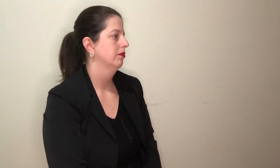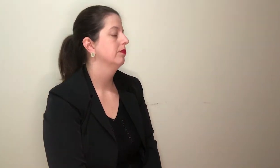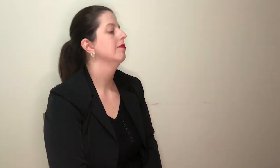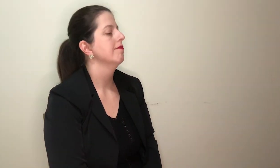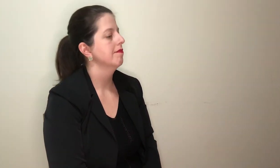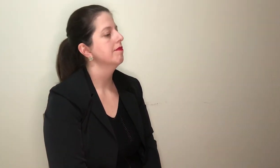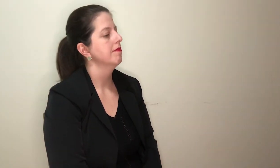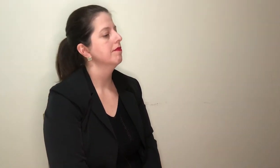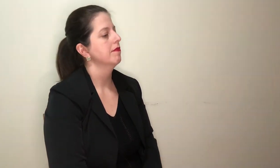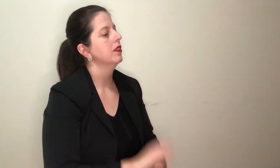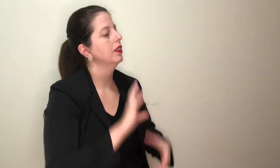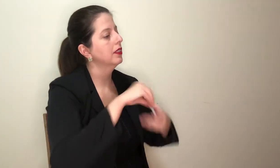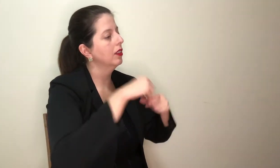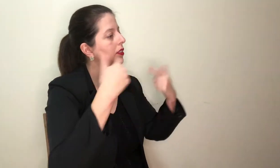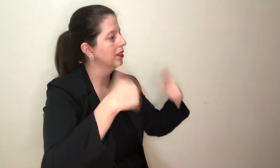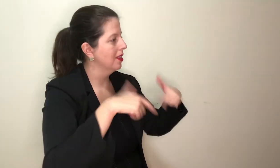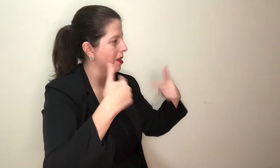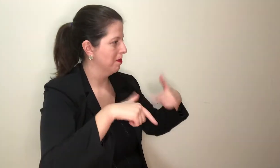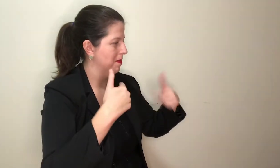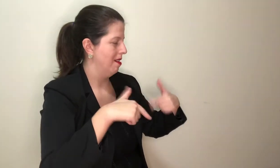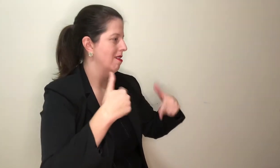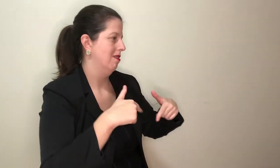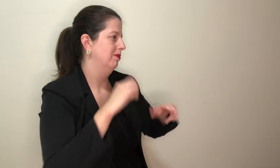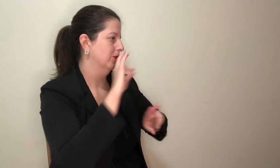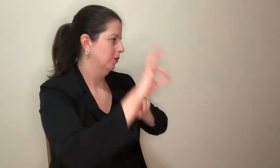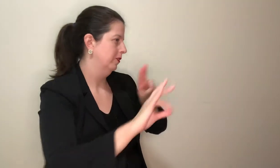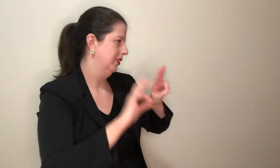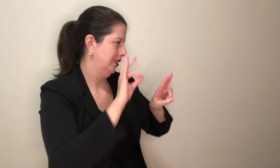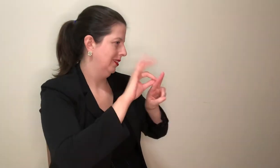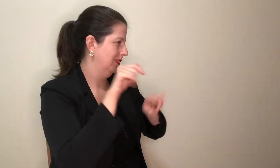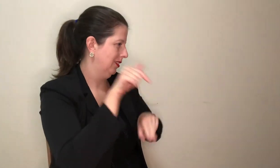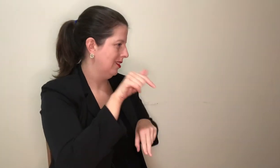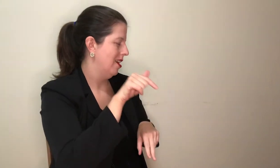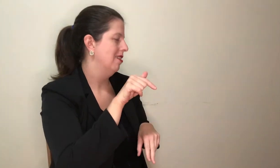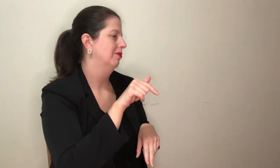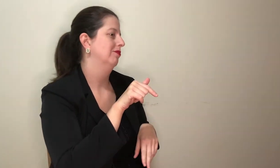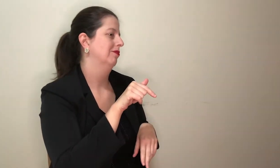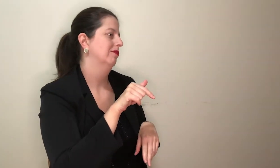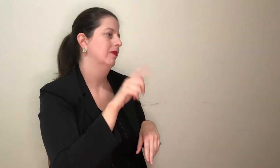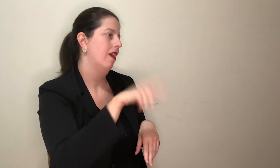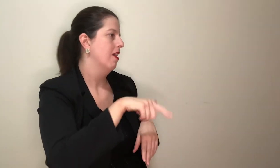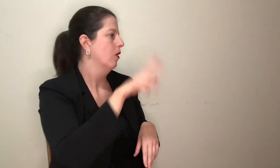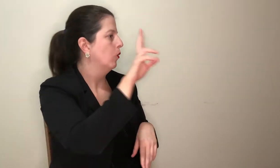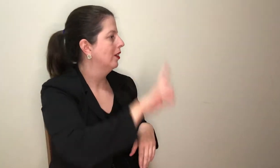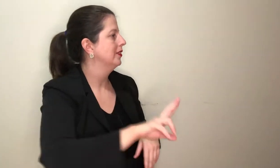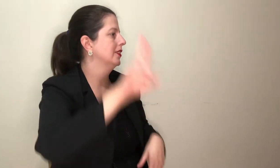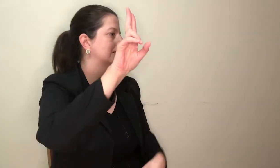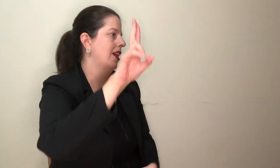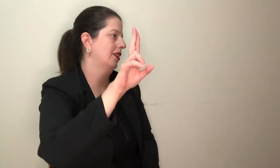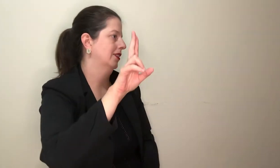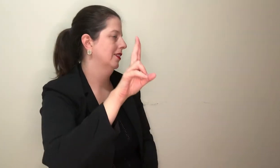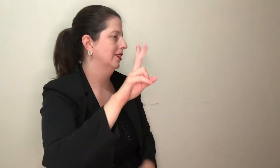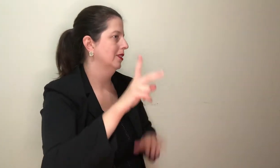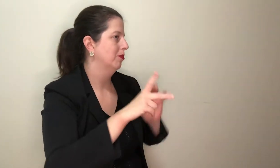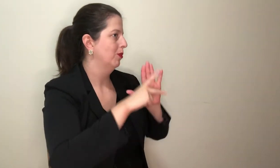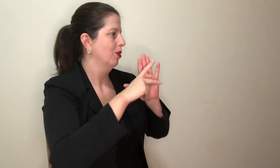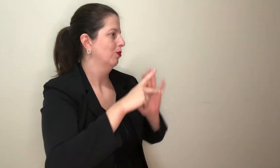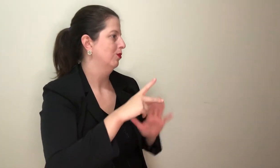do meu trabalho, aqui na universidade, os alunos, ouvintes e os professores, que são pessoas